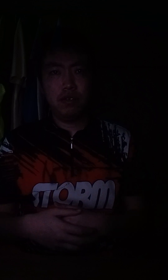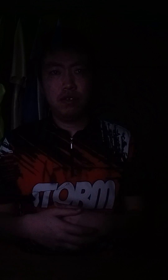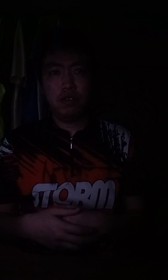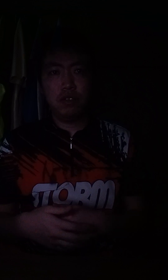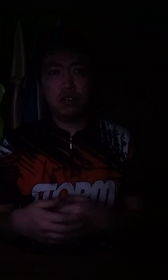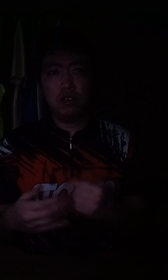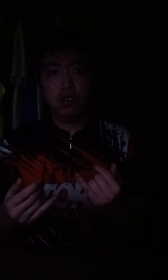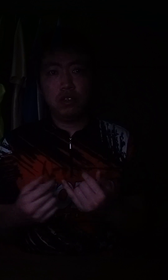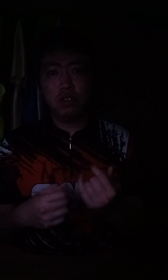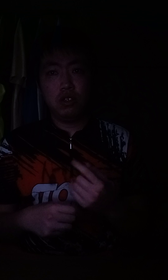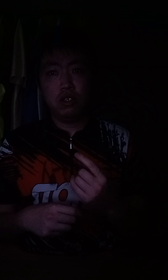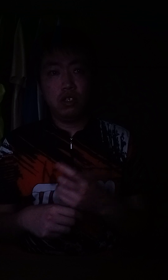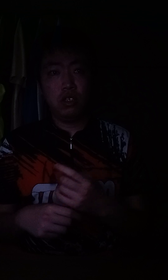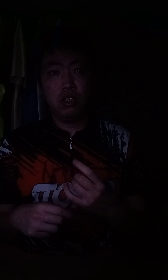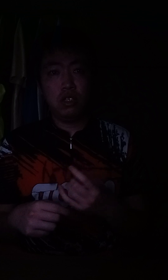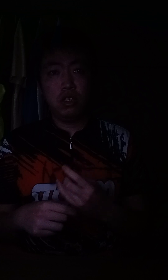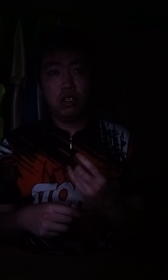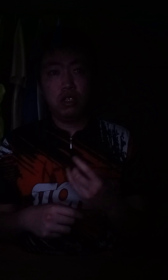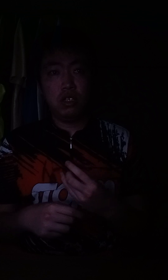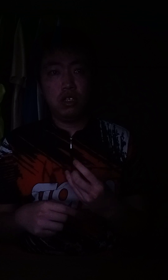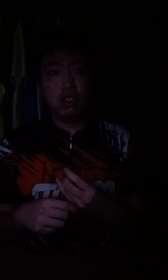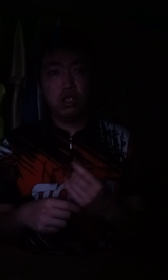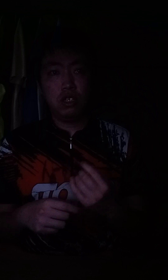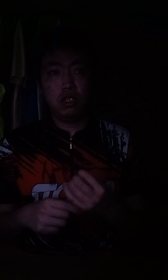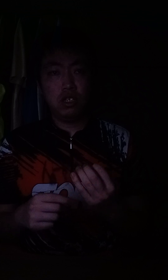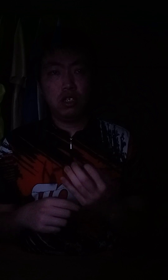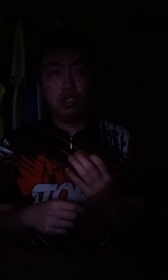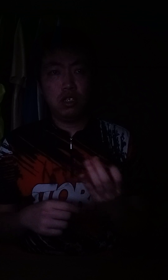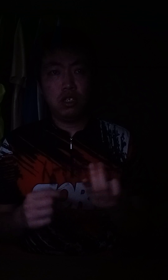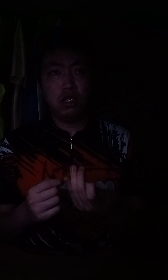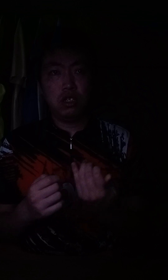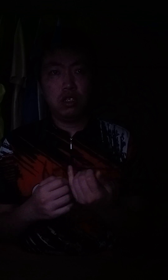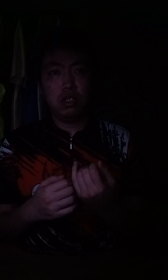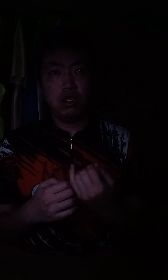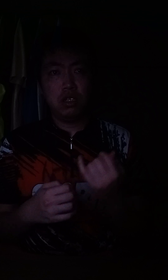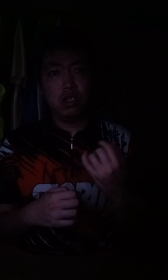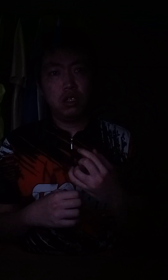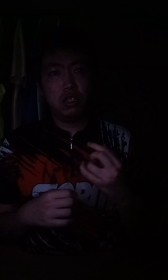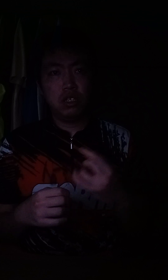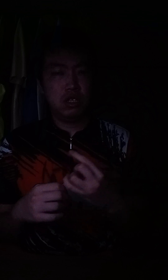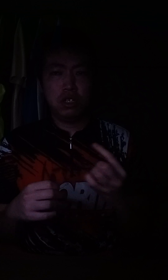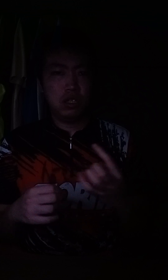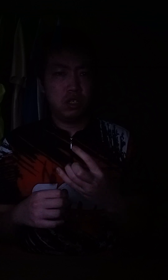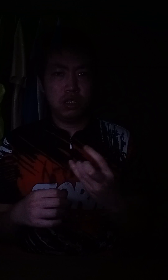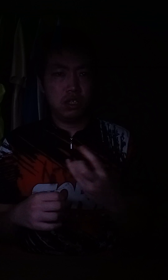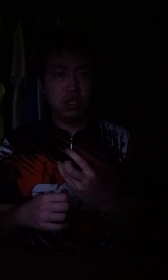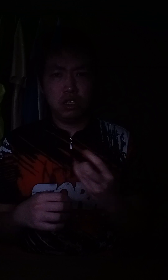현수, 야 현수만 키워줬다 뿐이지. 그런 힘은 안 돼.